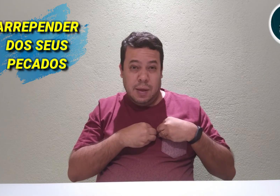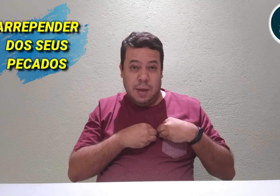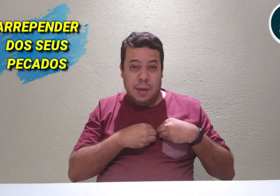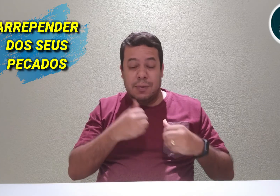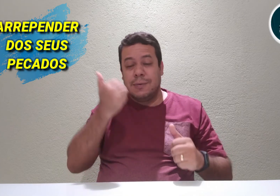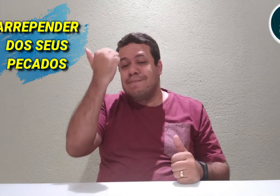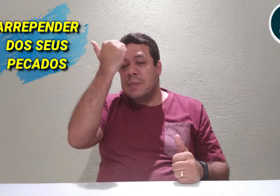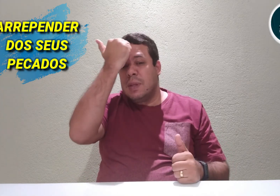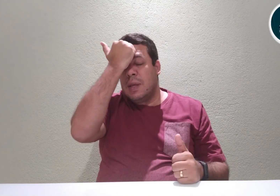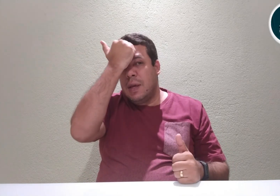Significa